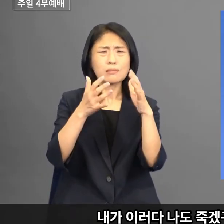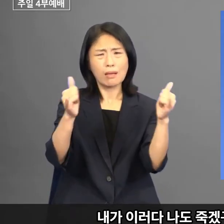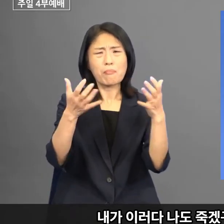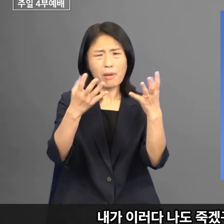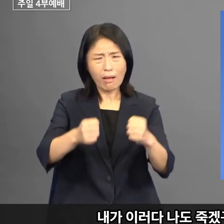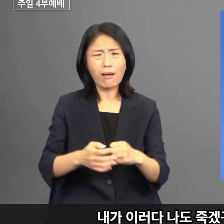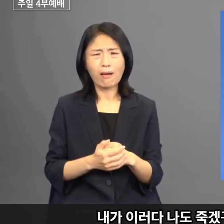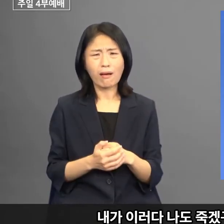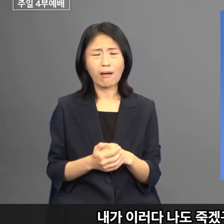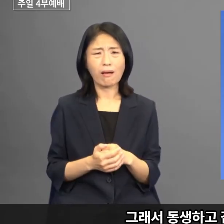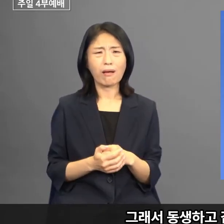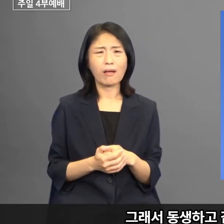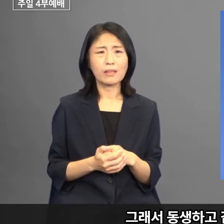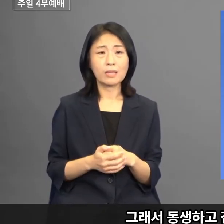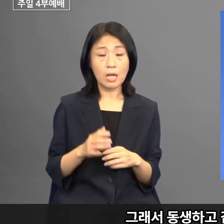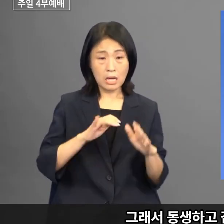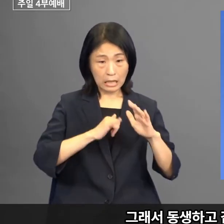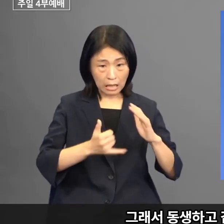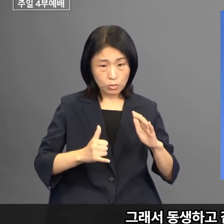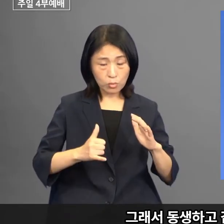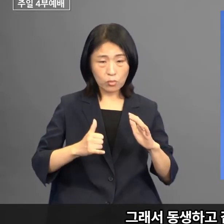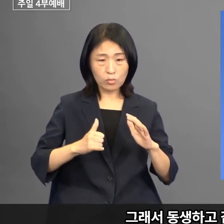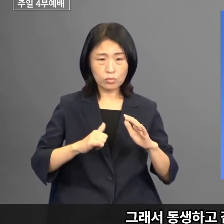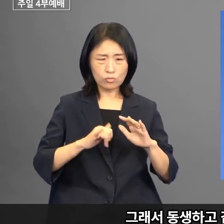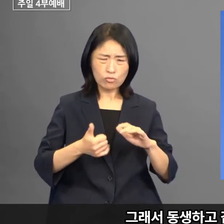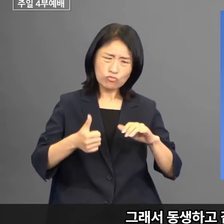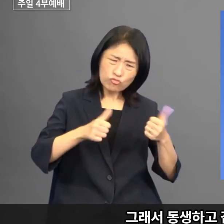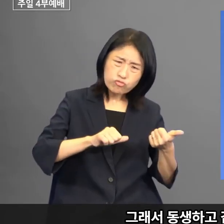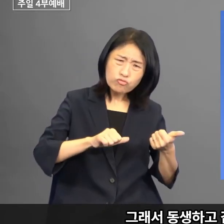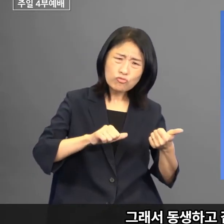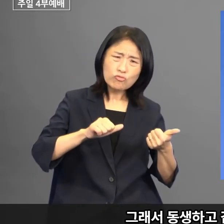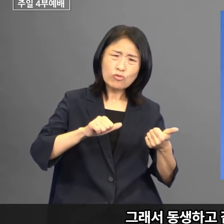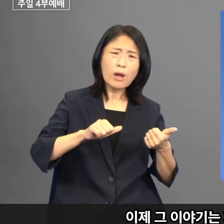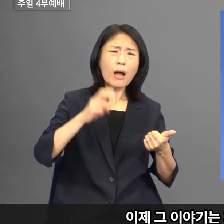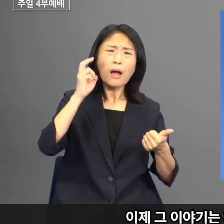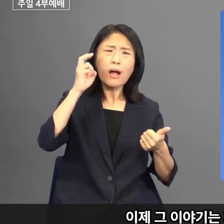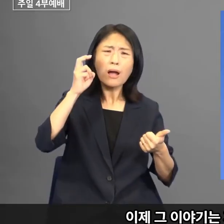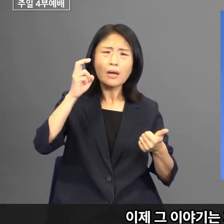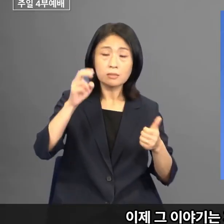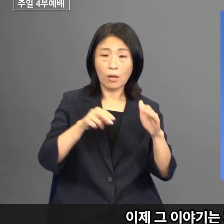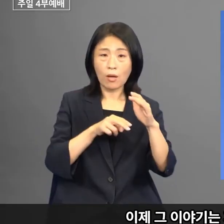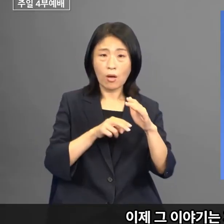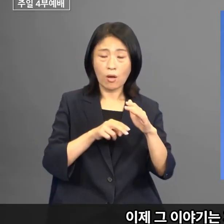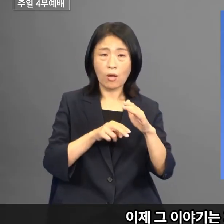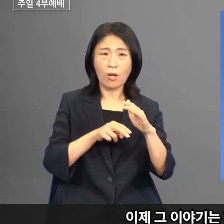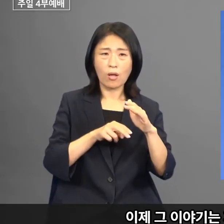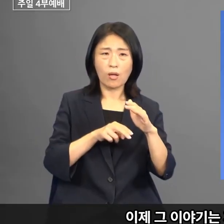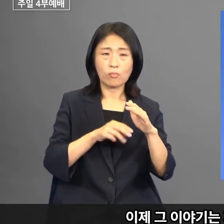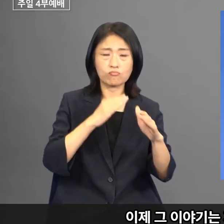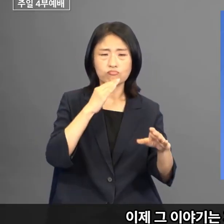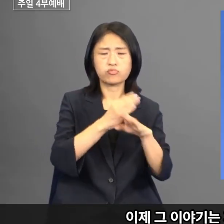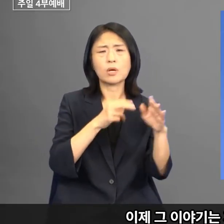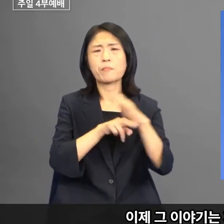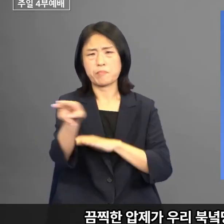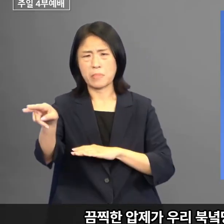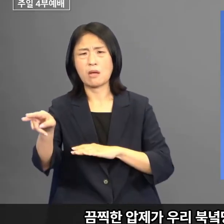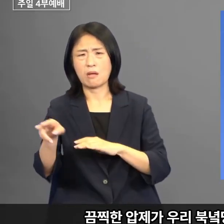가족도 죽겠구나. 그래서 동생하고 같이 탈북을 결심하고, 이제 그 이야기는 자세히